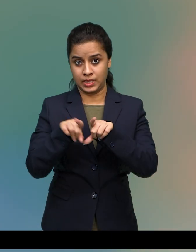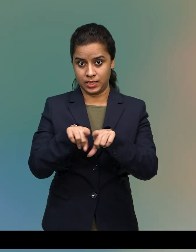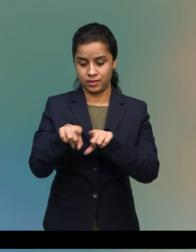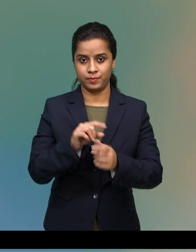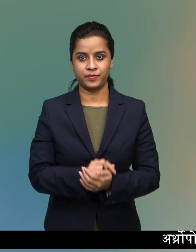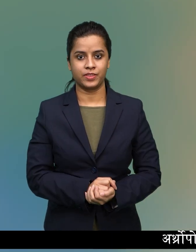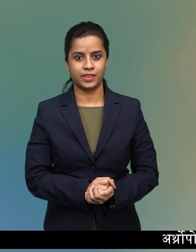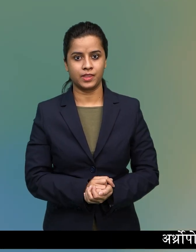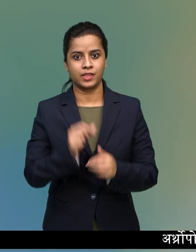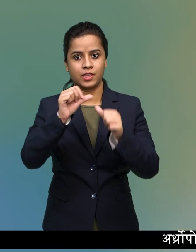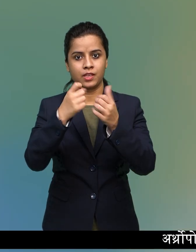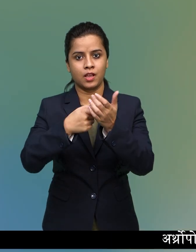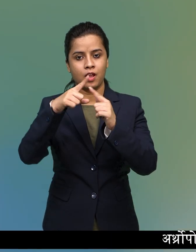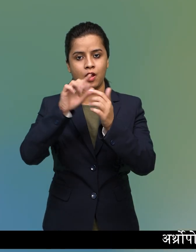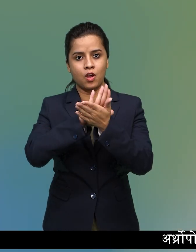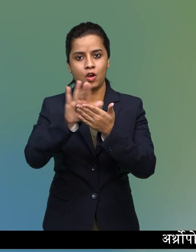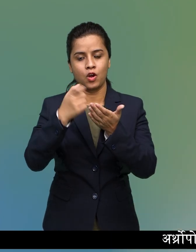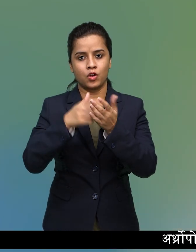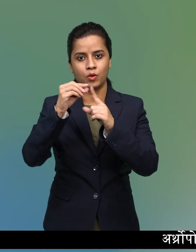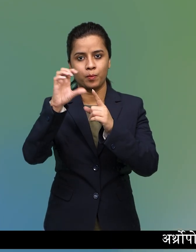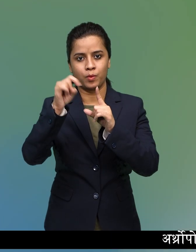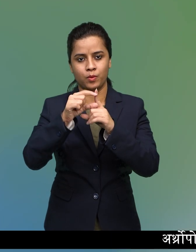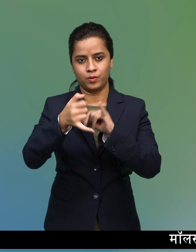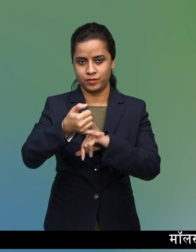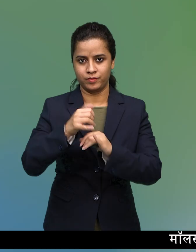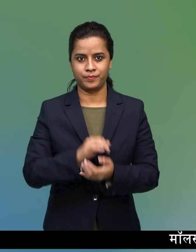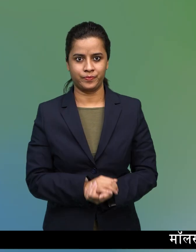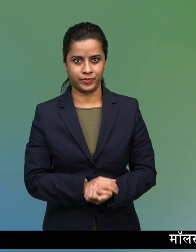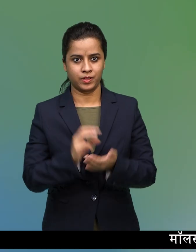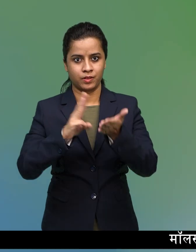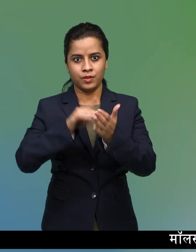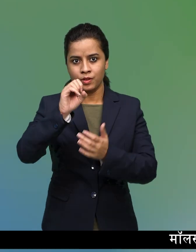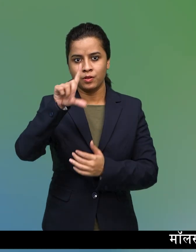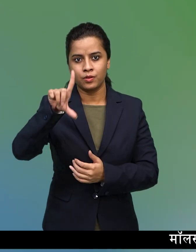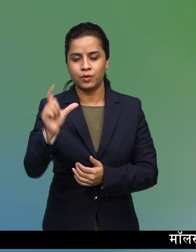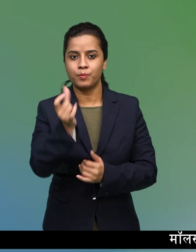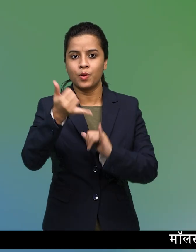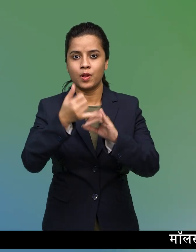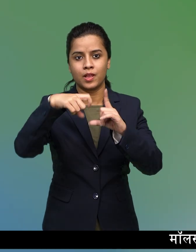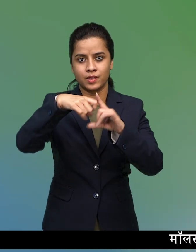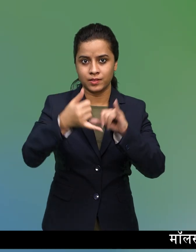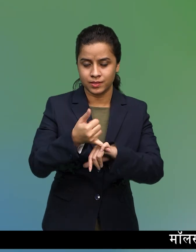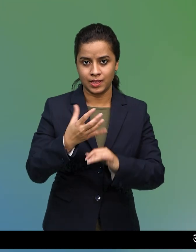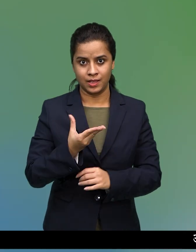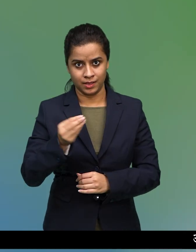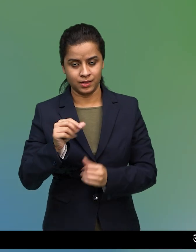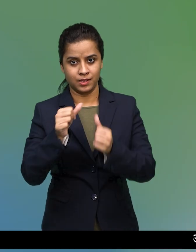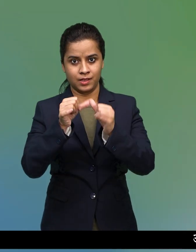उदाहरणार्थ आर्थ्रोपोड्स, सालामांडर, कोळी, मॉल्स्क, शिंपले, ऑक्टोपस आणि